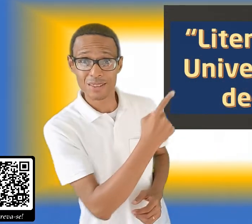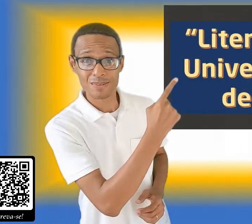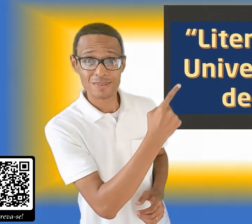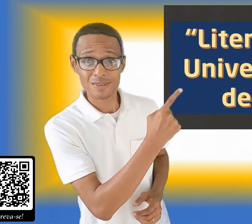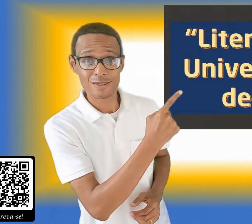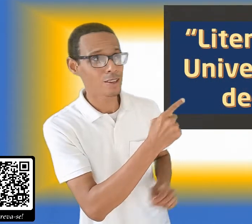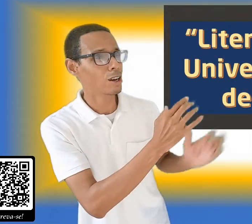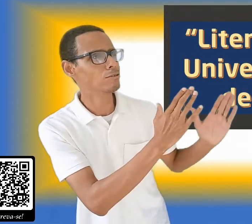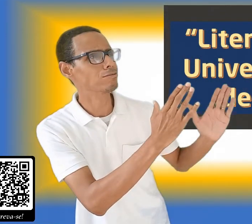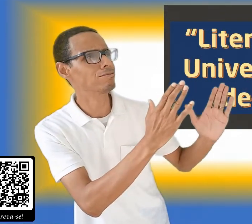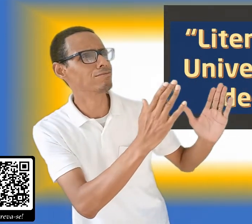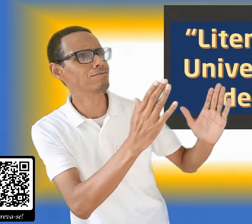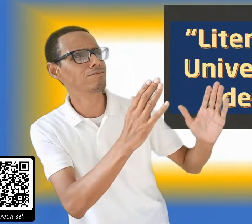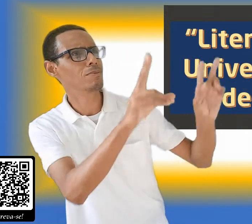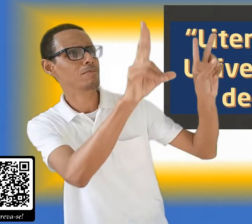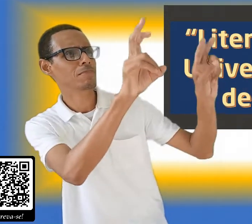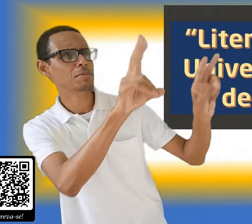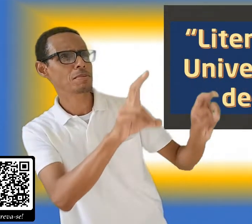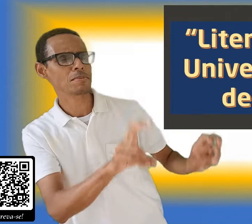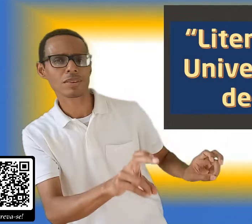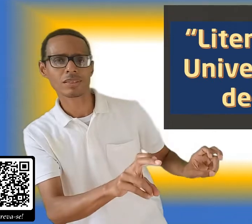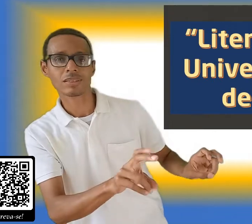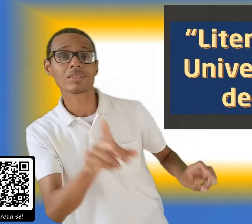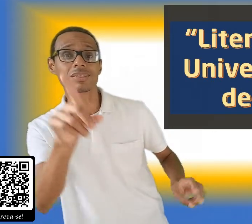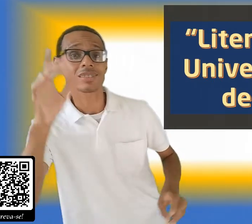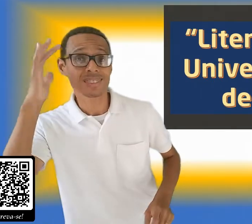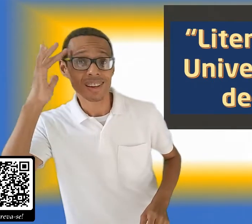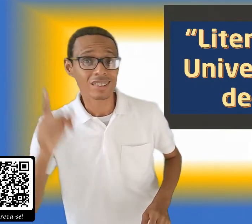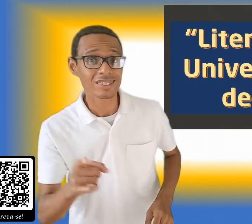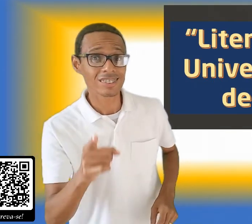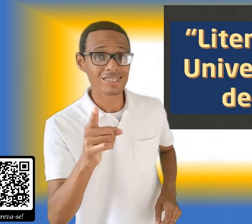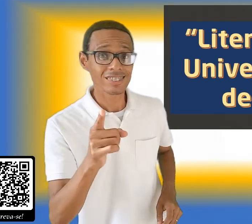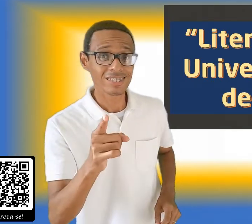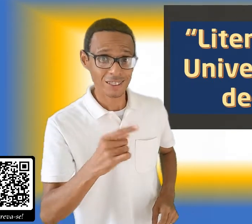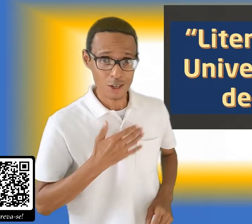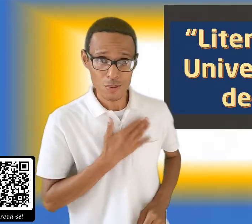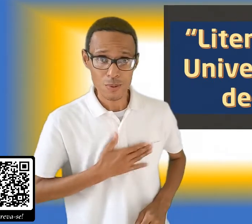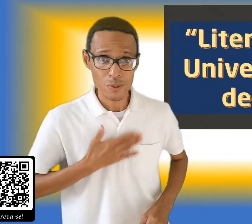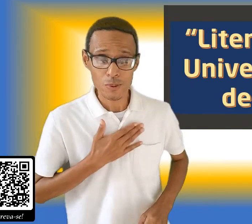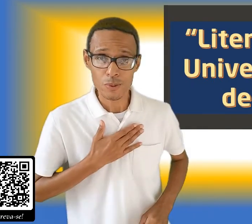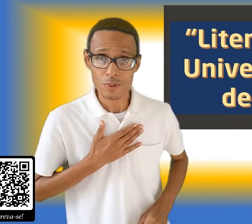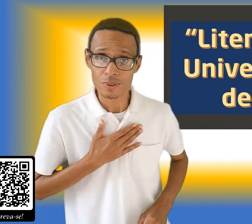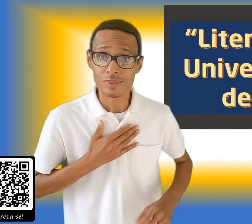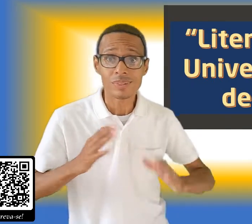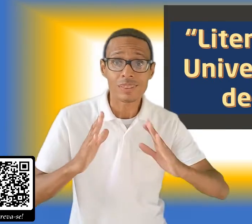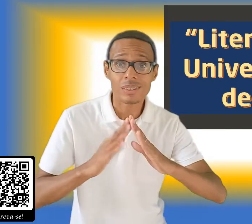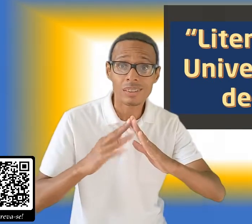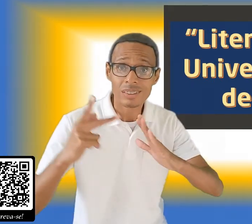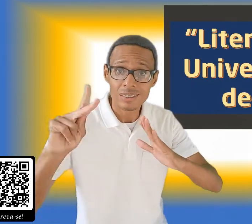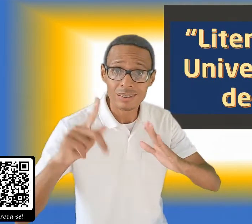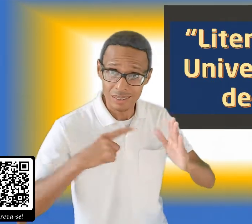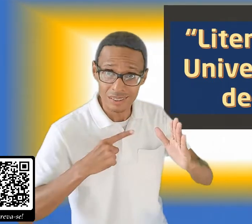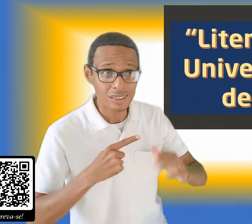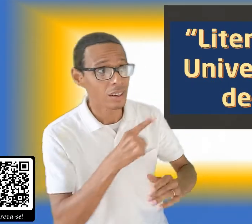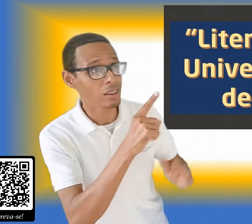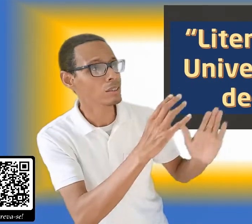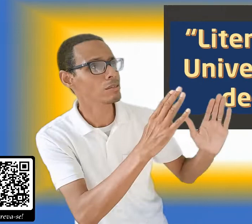E aí, o que achou deste segundo bloco? Tem algum em sua biblioteca? Já leu alguns